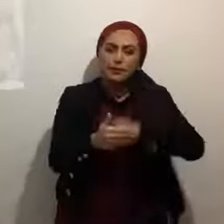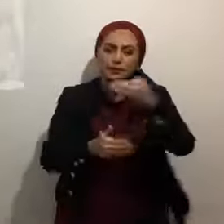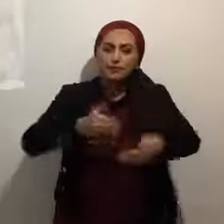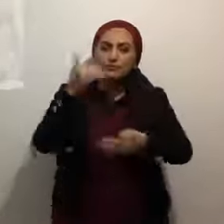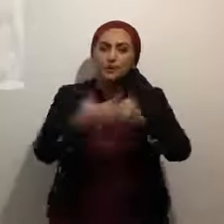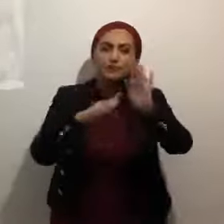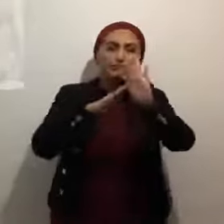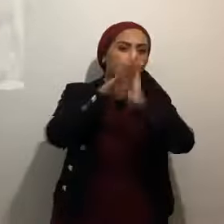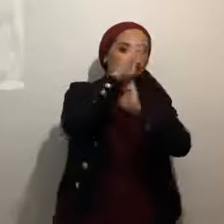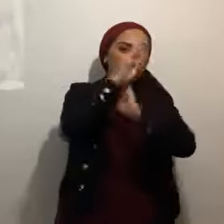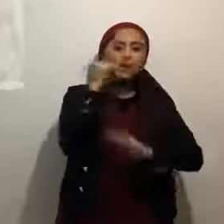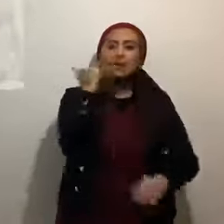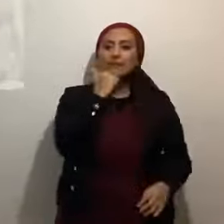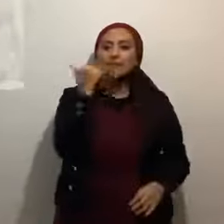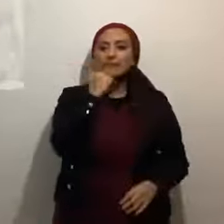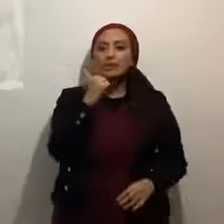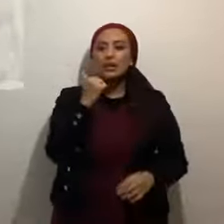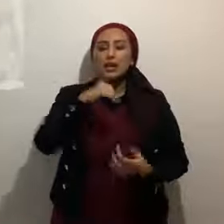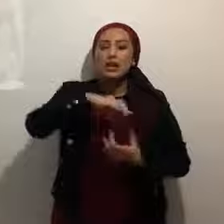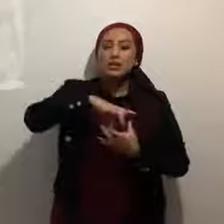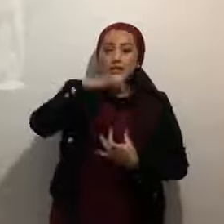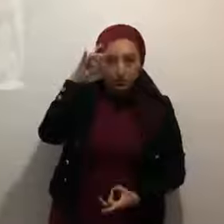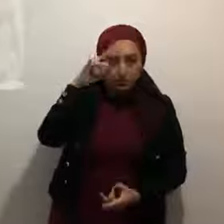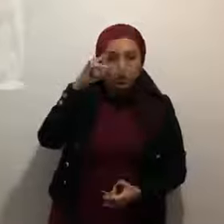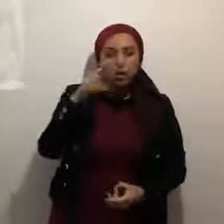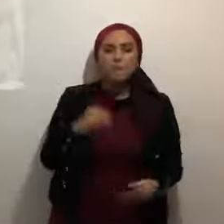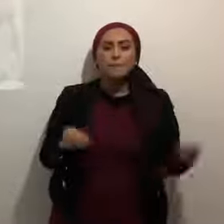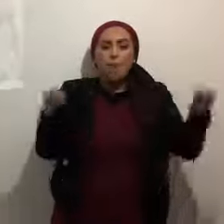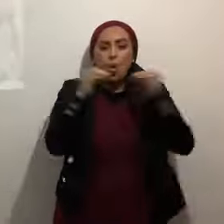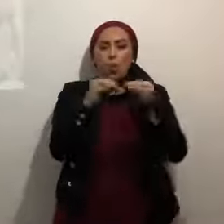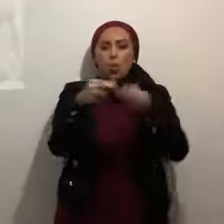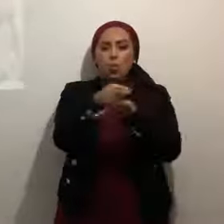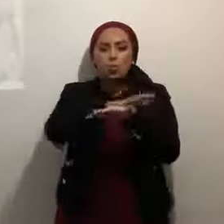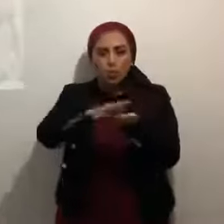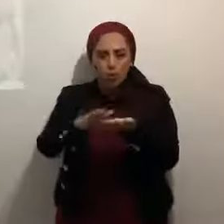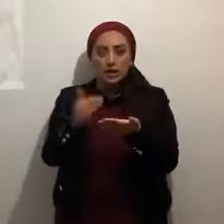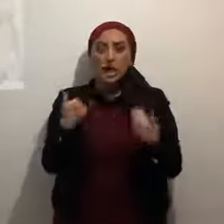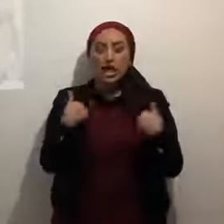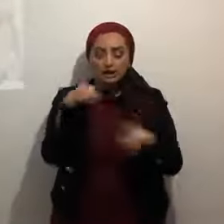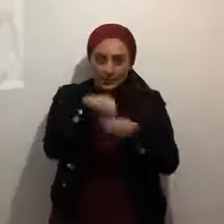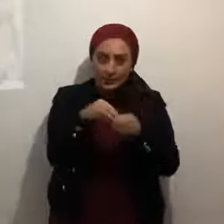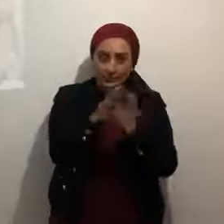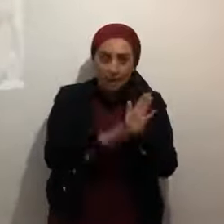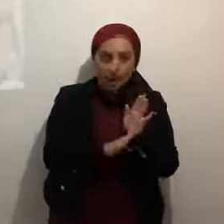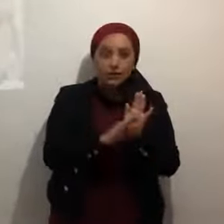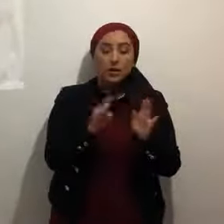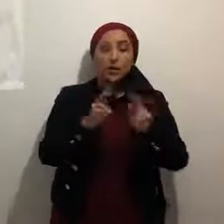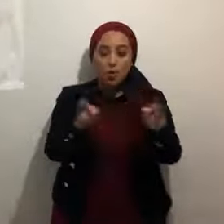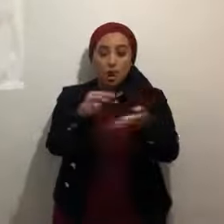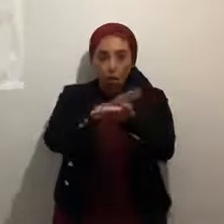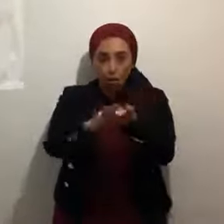¿sí? Cada día, en lo espiritual, ser más santos. Está en la Biblia. El que sea santo,